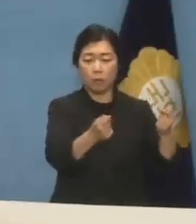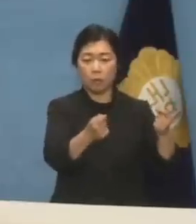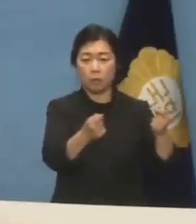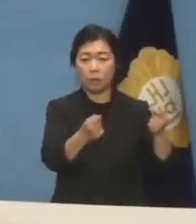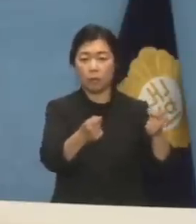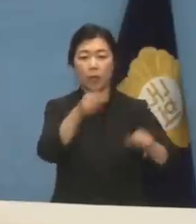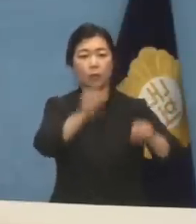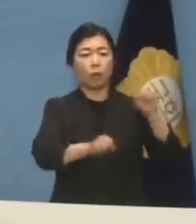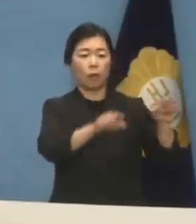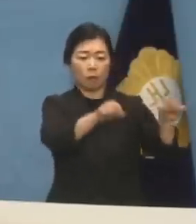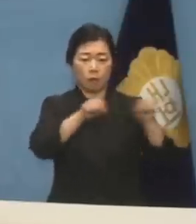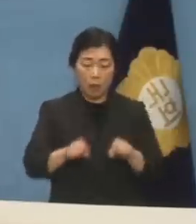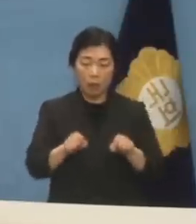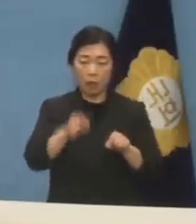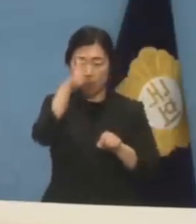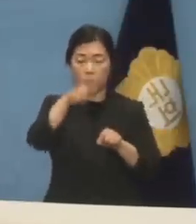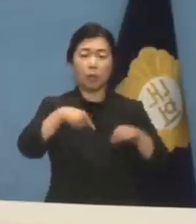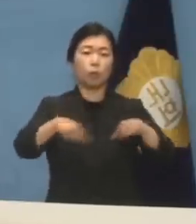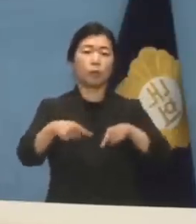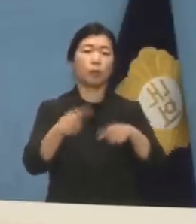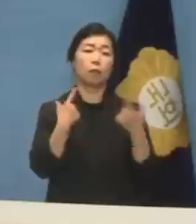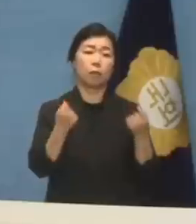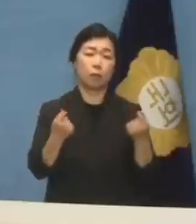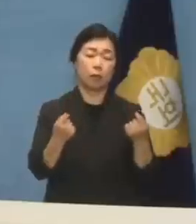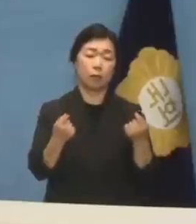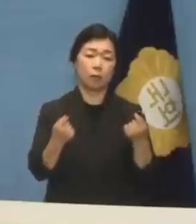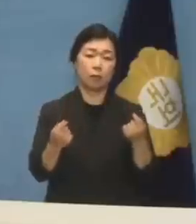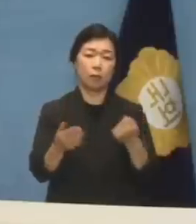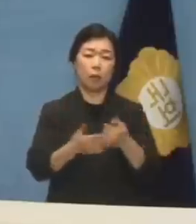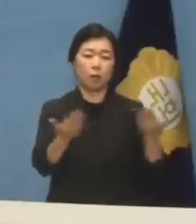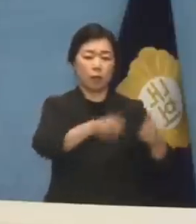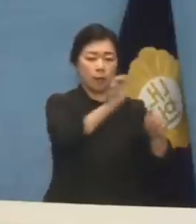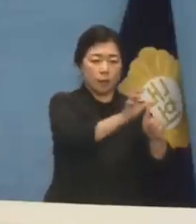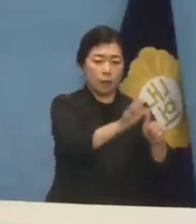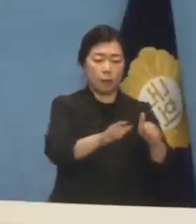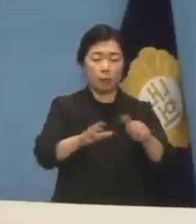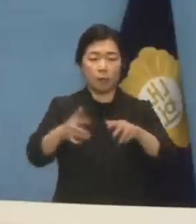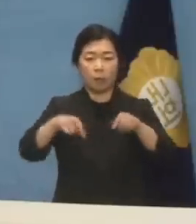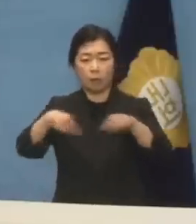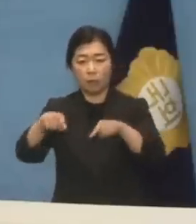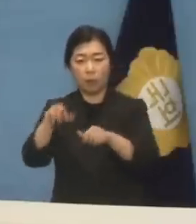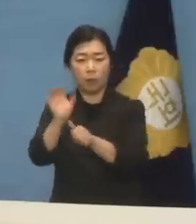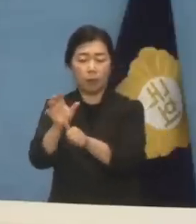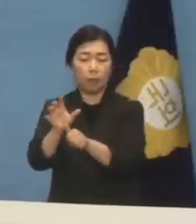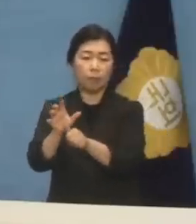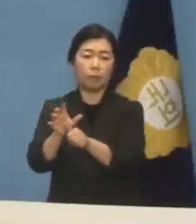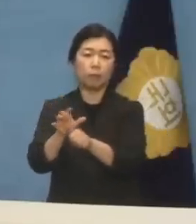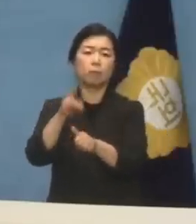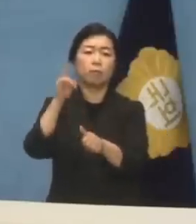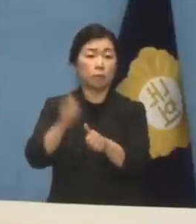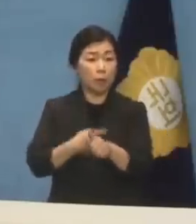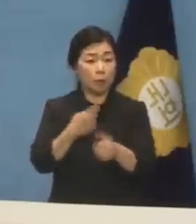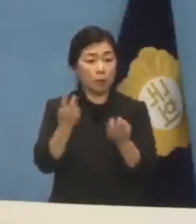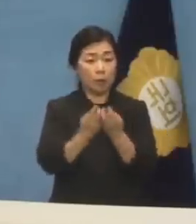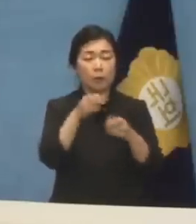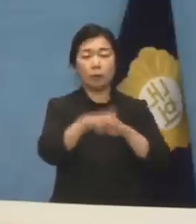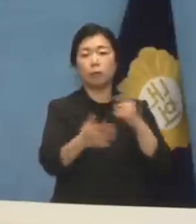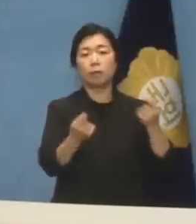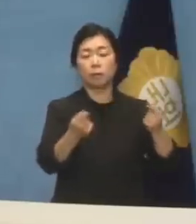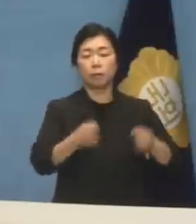체제를 완성해왔습니다. 이러한 공안기구들을 동원한 노동탄압, 공안탄압이 윤석열 정권의 통치